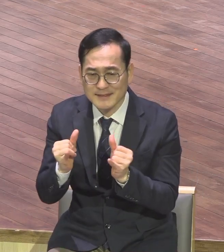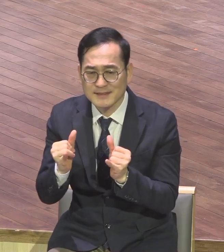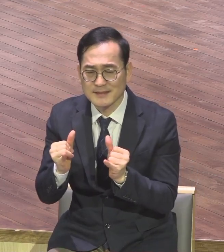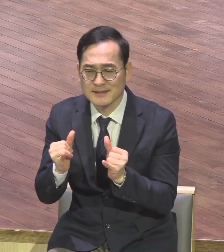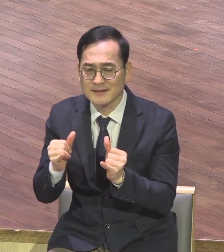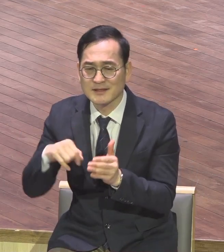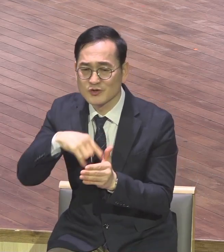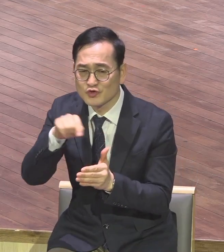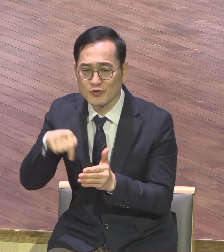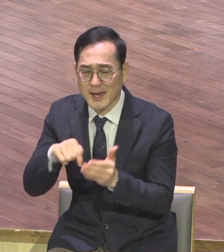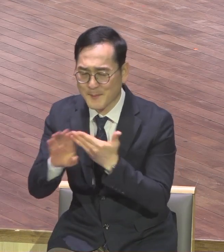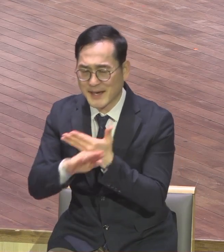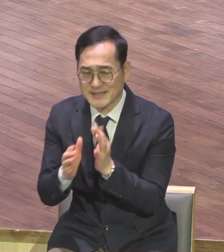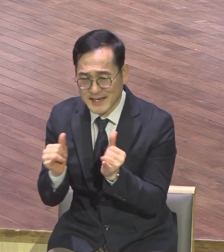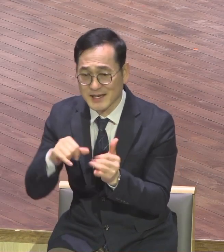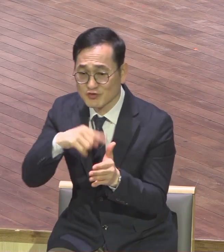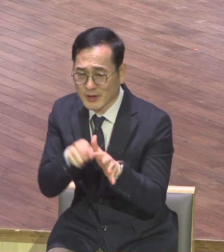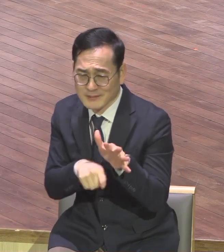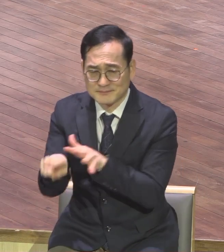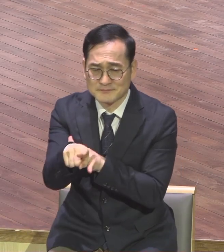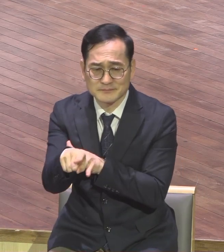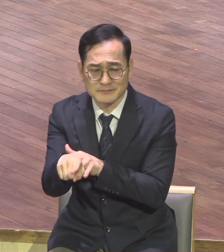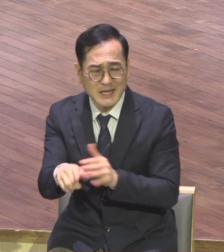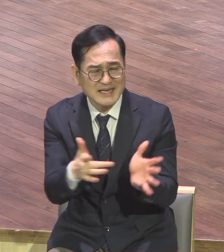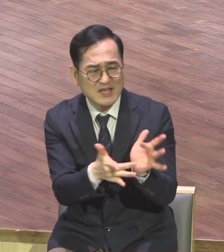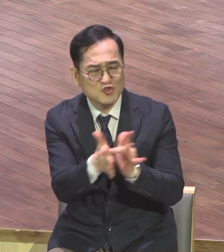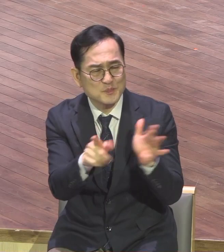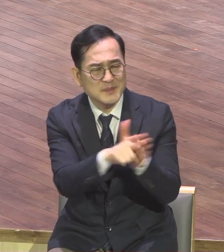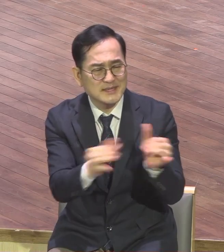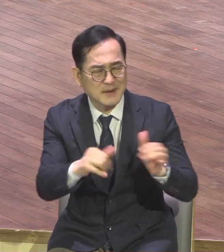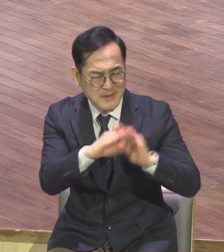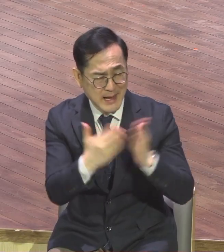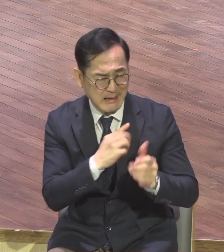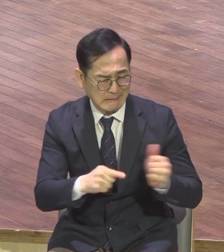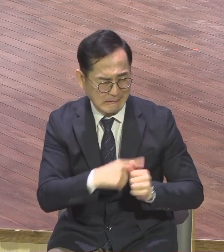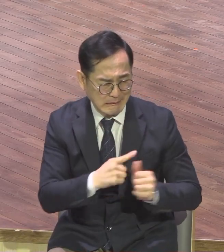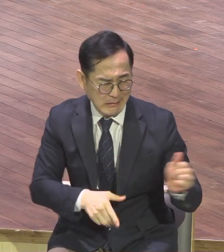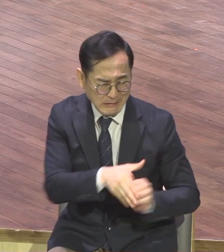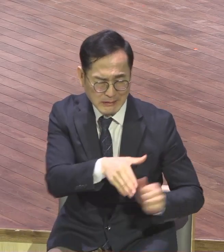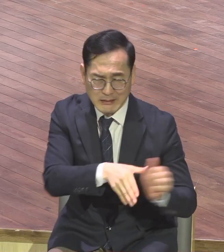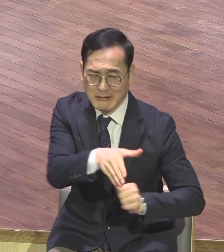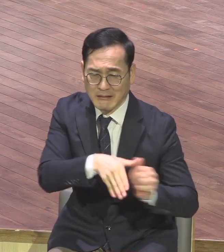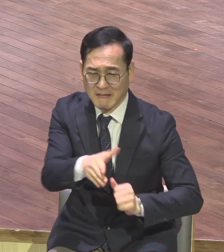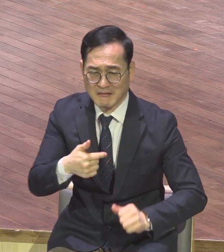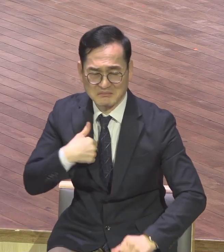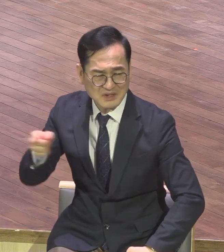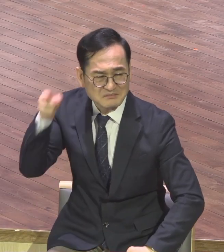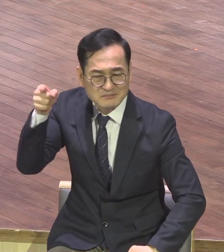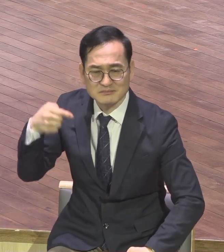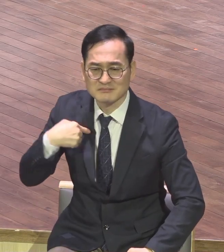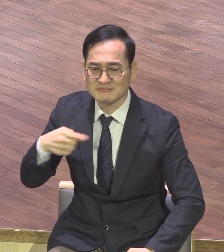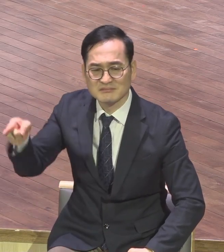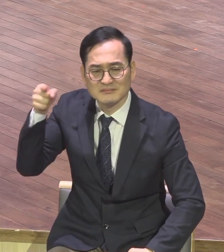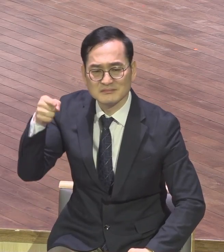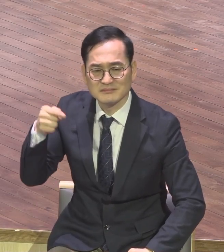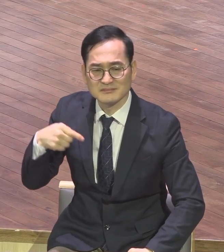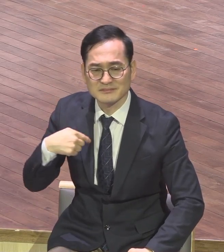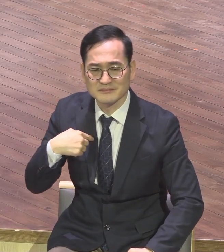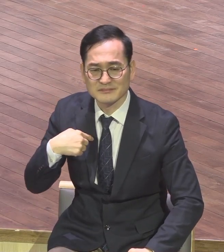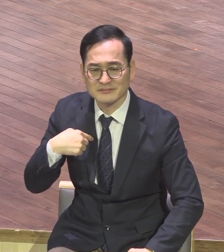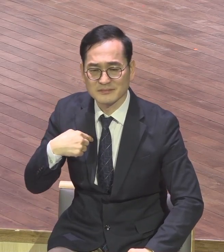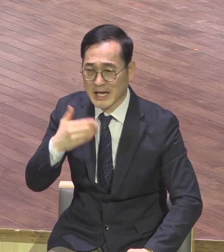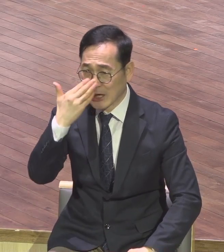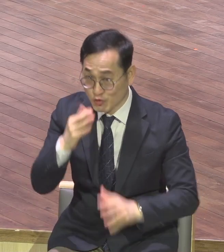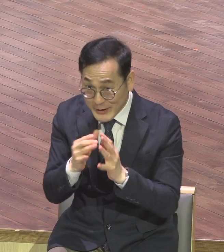중에도 바리새인이요, 그야말로 앞장섰어요. 자기가 최고라고 그렇게 생각했던 모든 것들이 부활하신 그리스도를